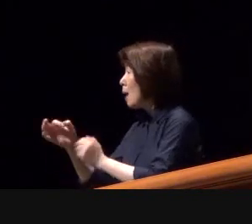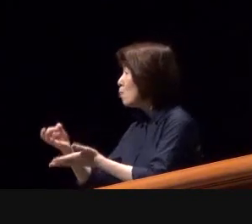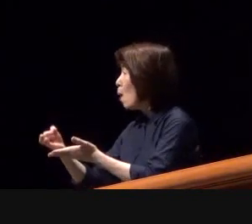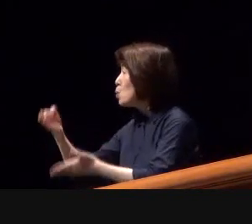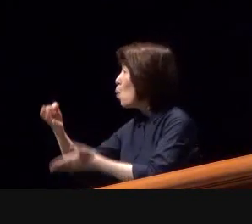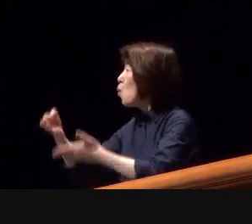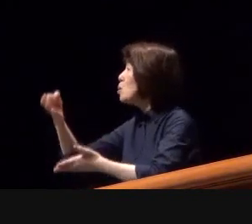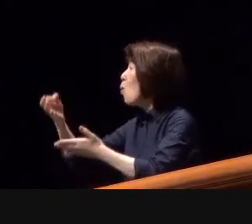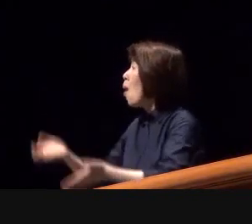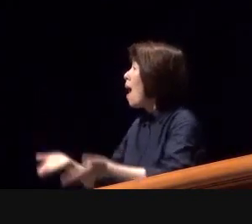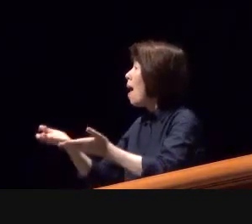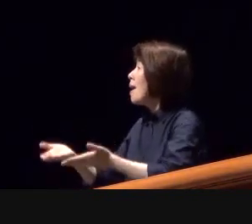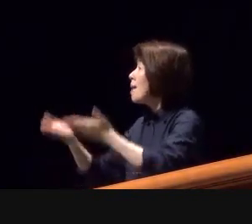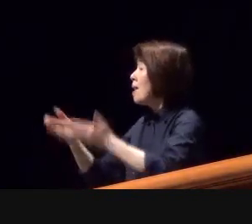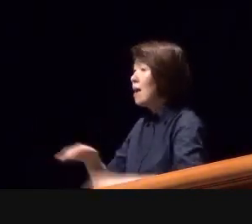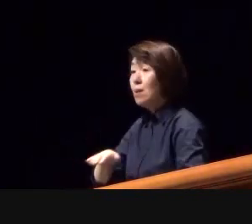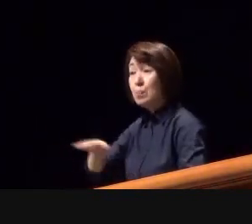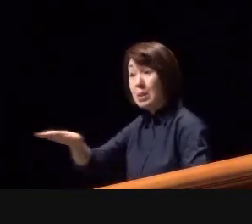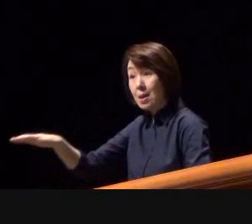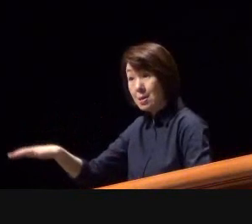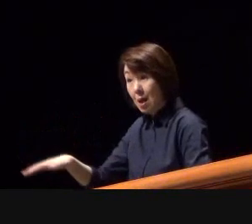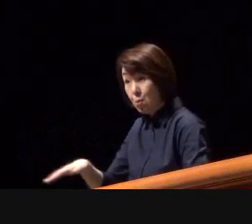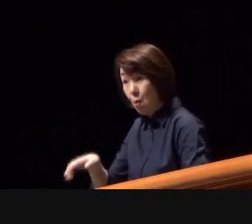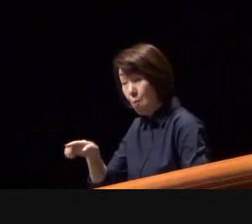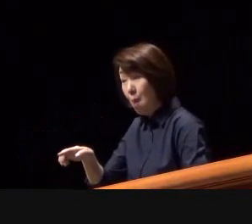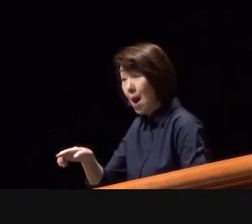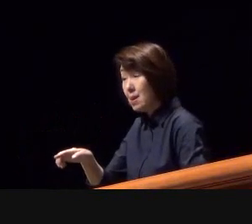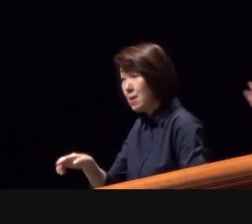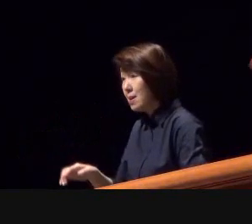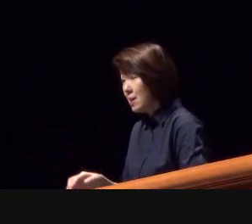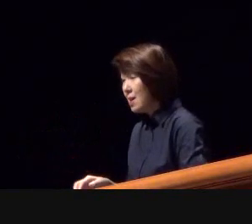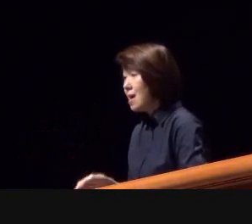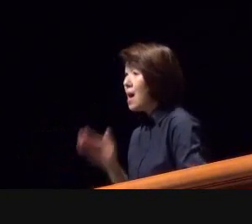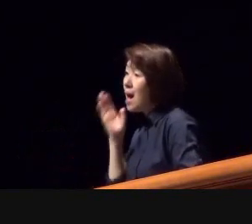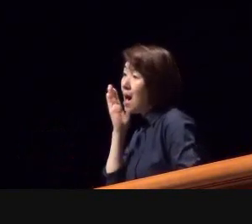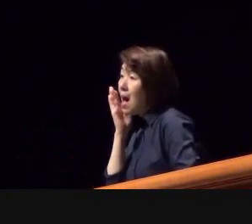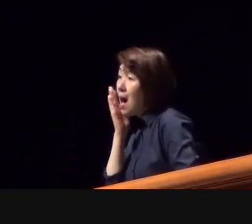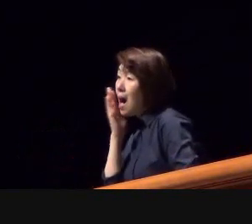って、それで皆さんの前に雨をばら